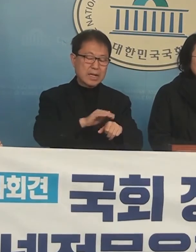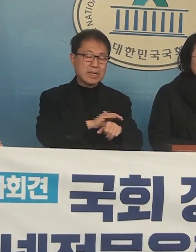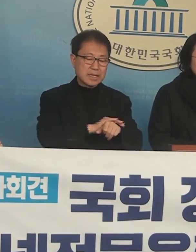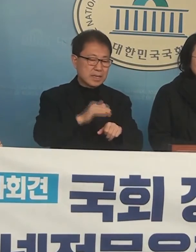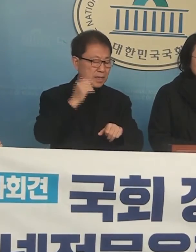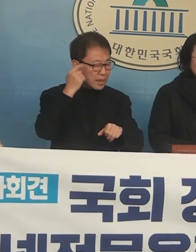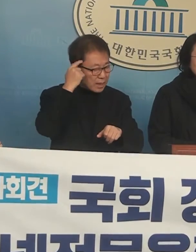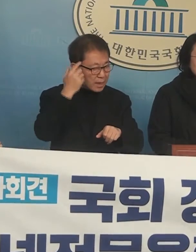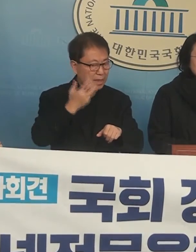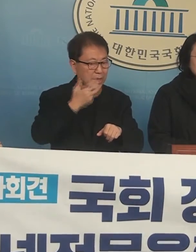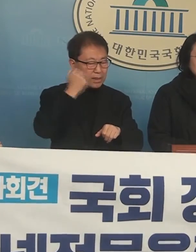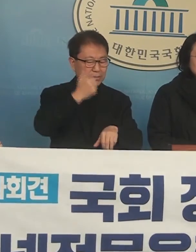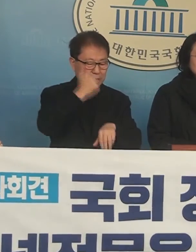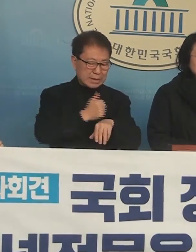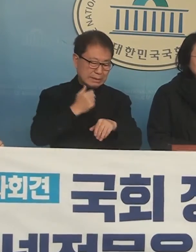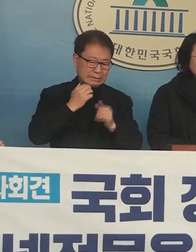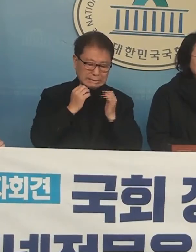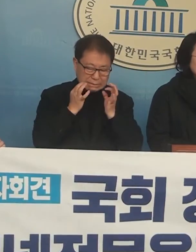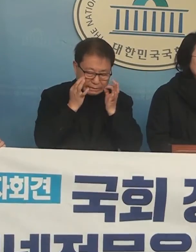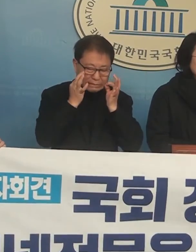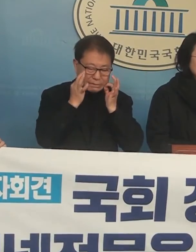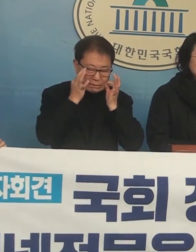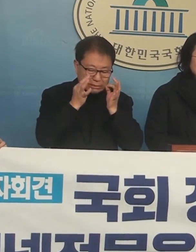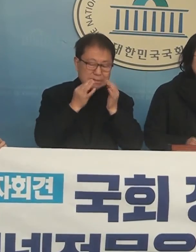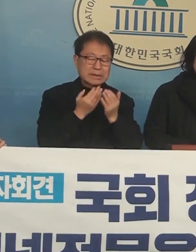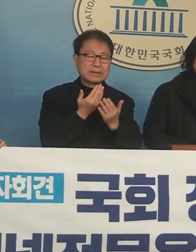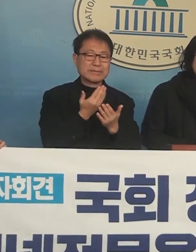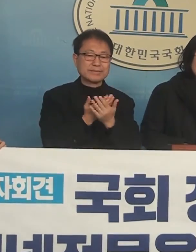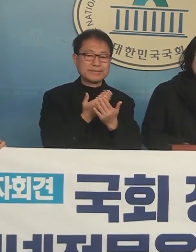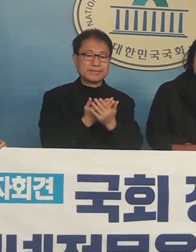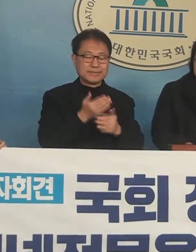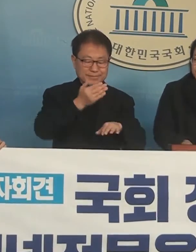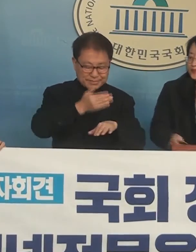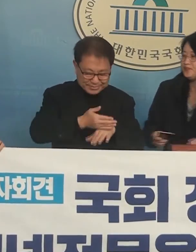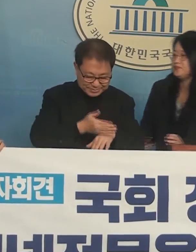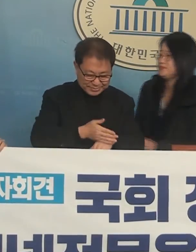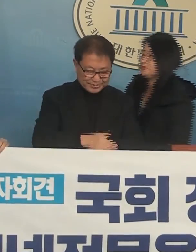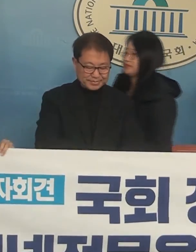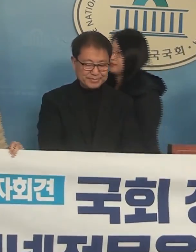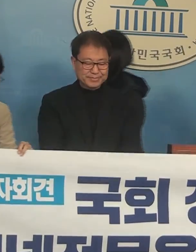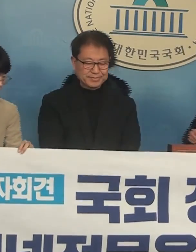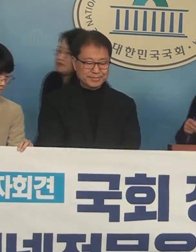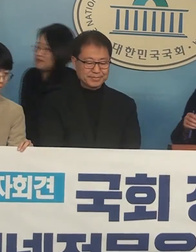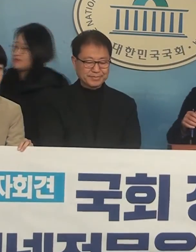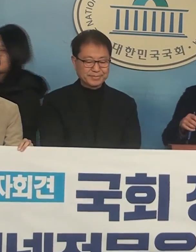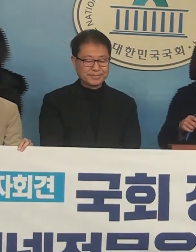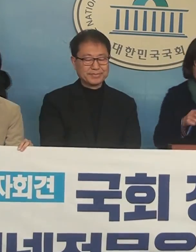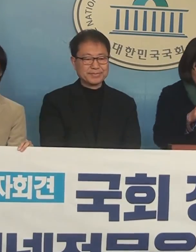헤아려서 정말 끝까지 노력을 해주시기를 다시 한번 당부드립니다. 고맙습니다.